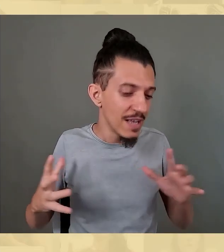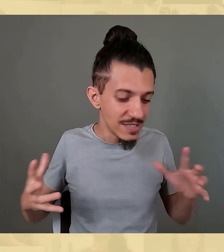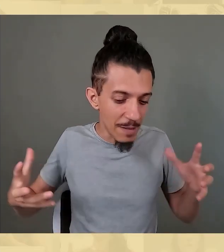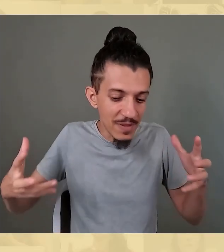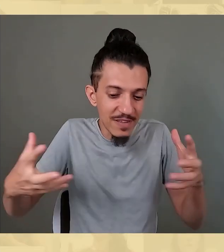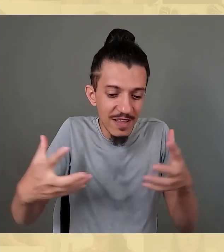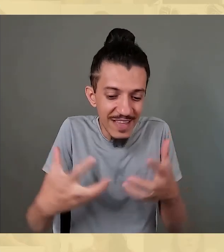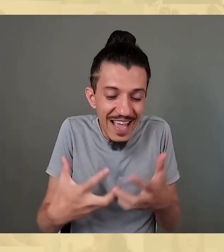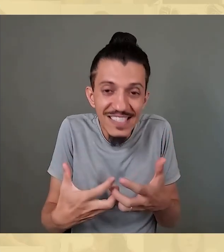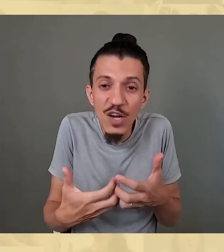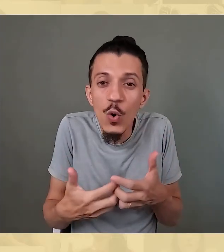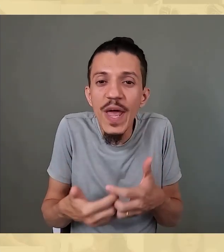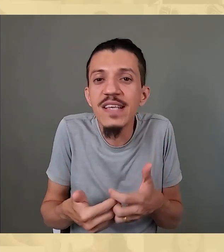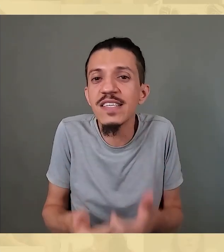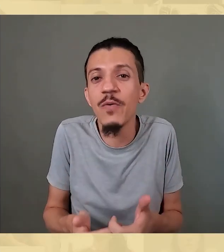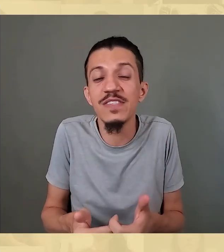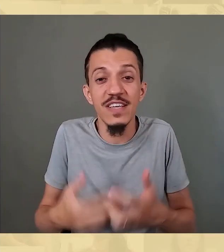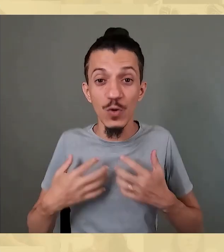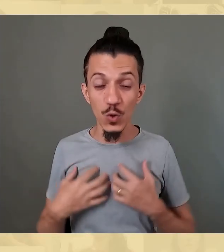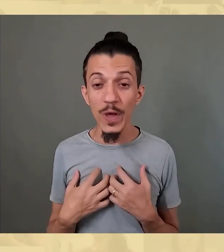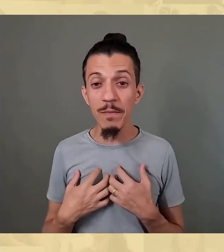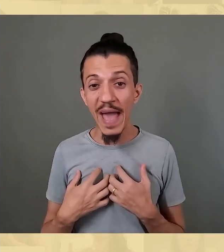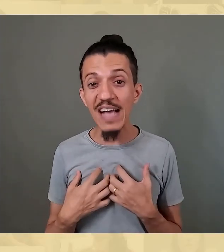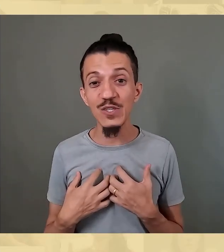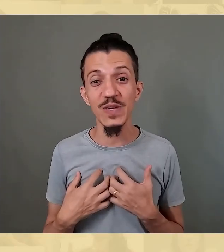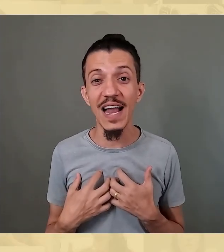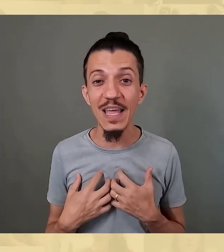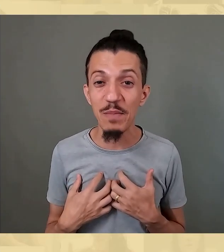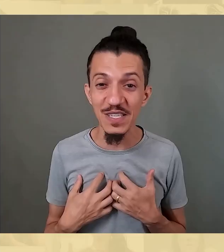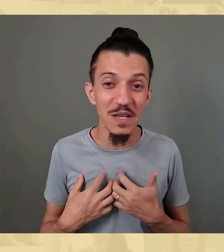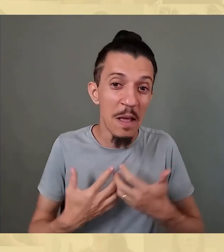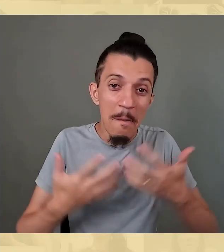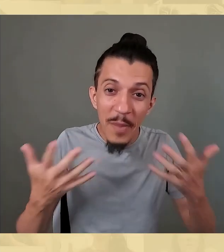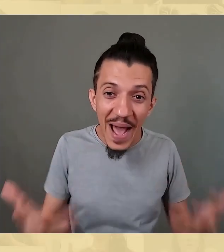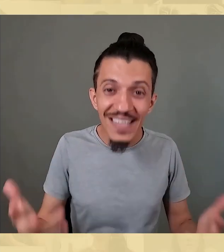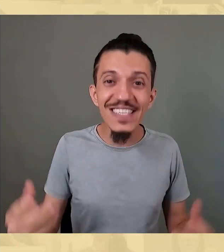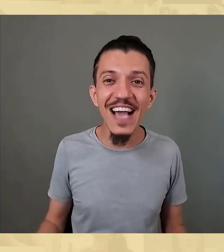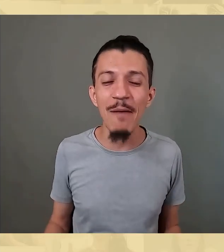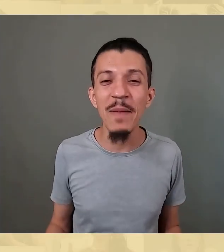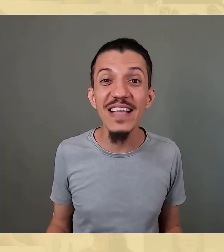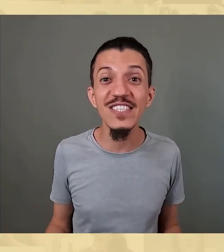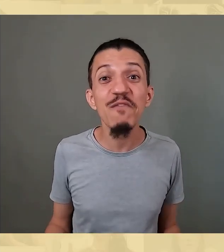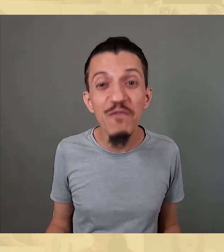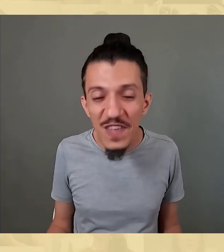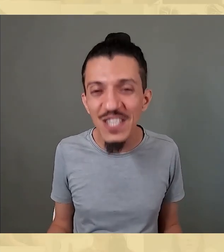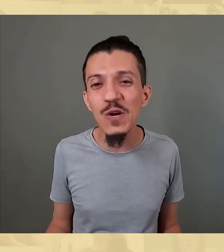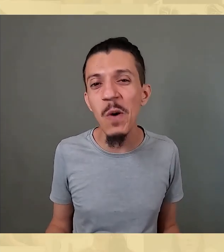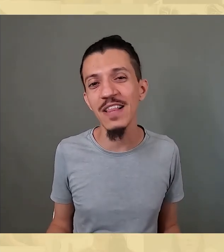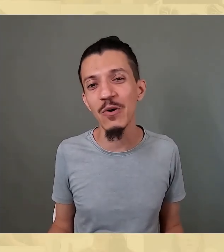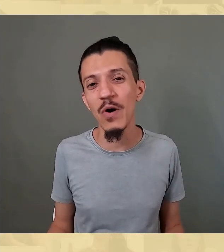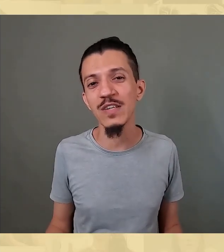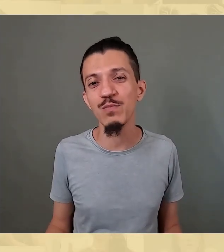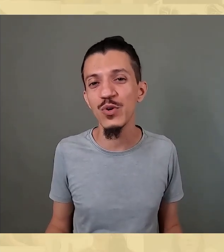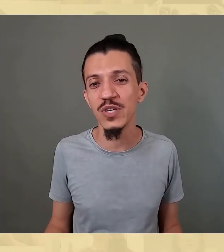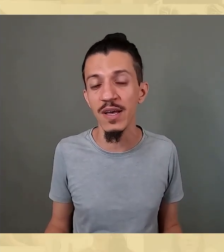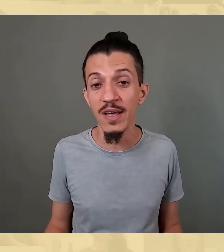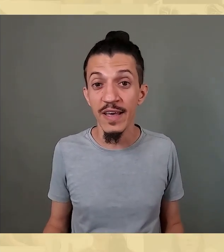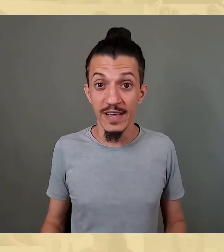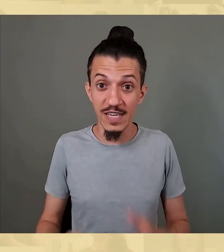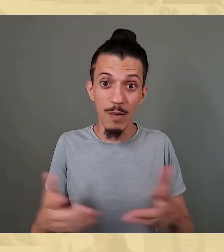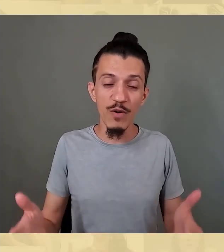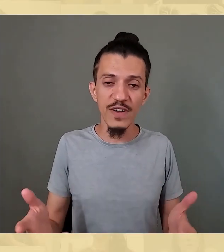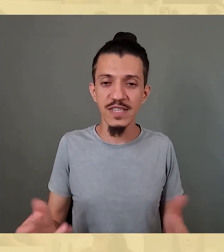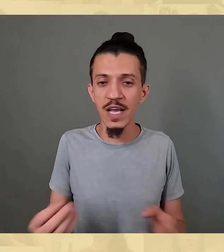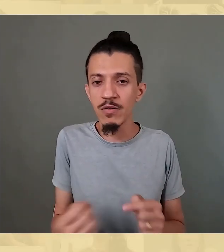gente sempre tem essa conexão assim, eu estou imerso na Libras praticamente 24 horas por dia.